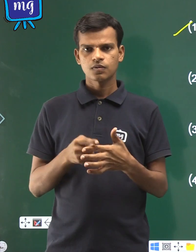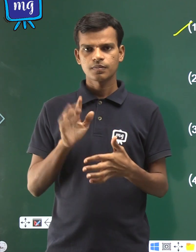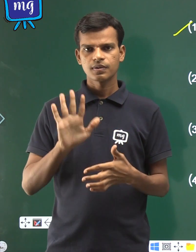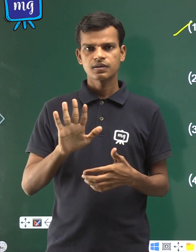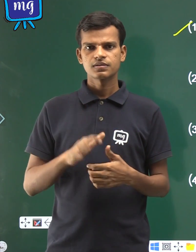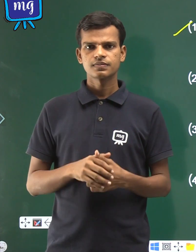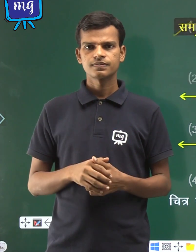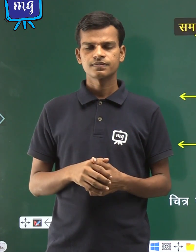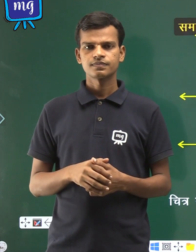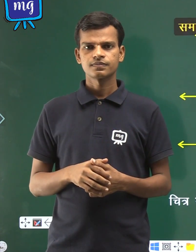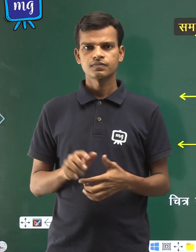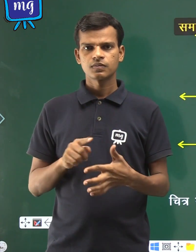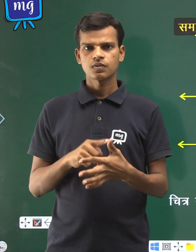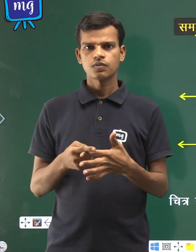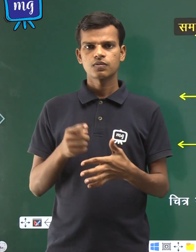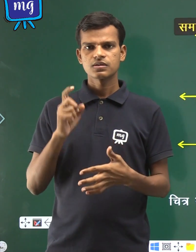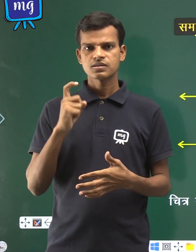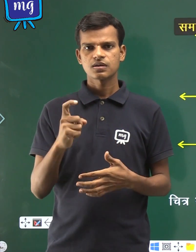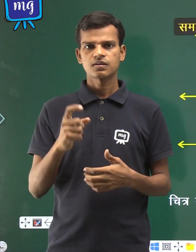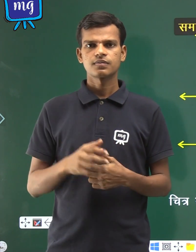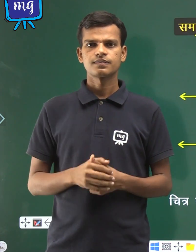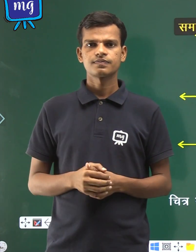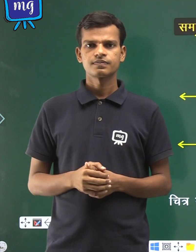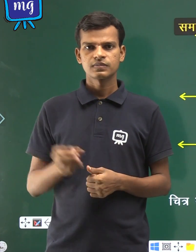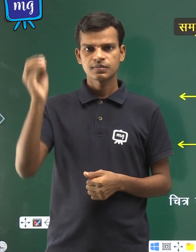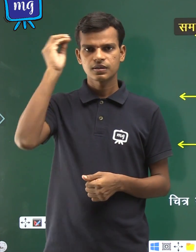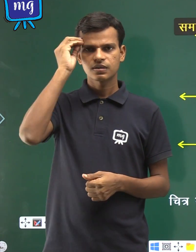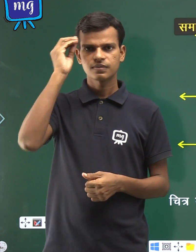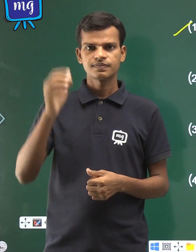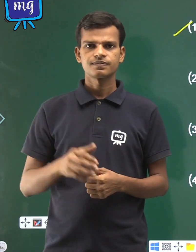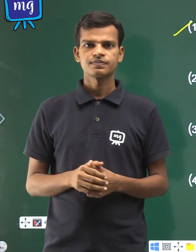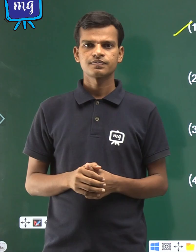5, कौन 7। समझ आ गया।